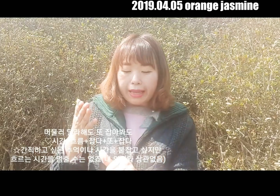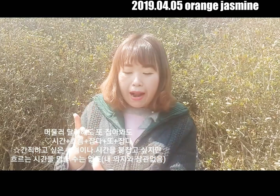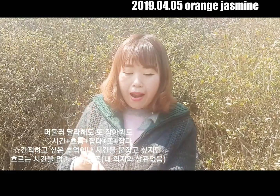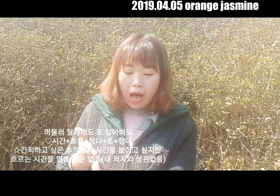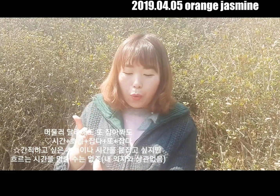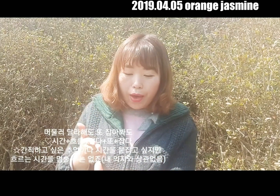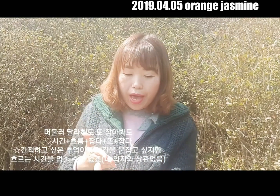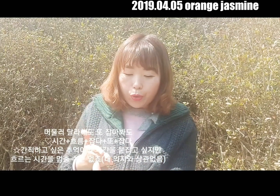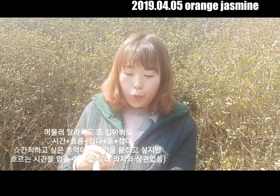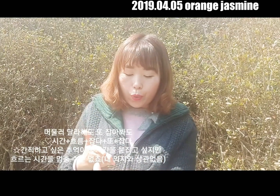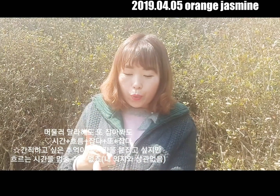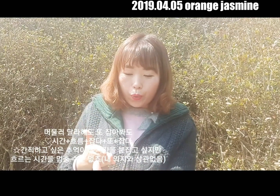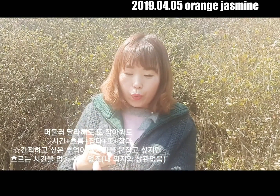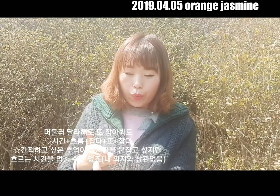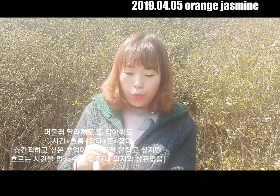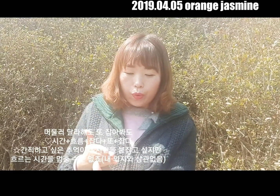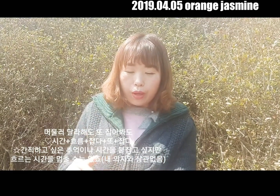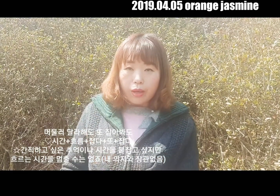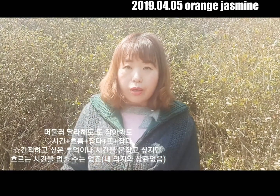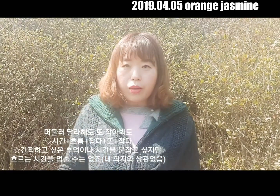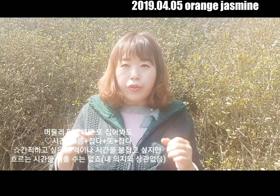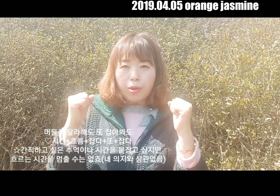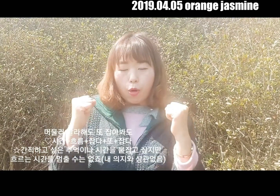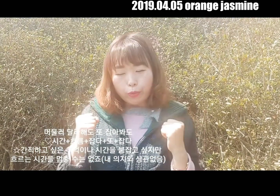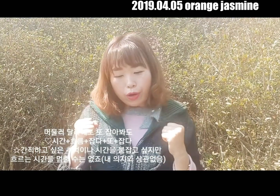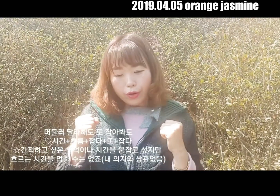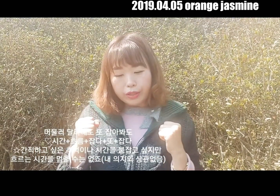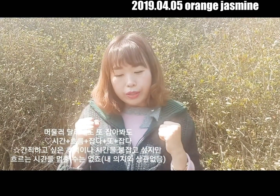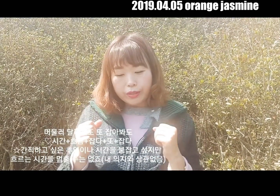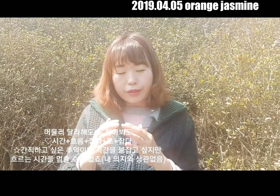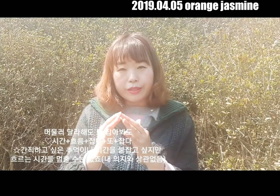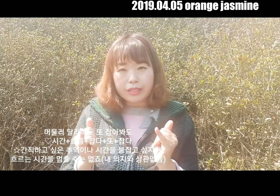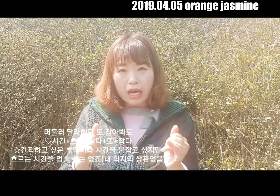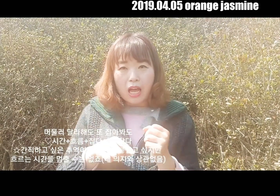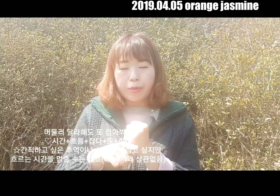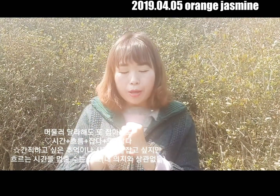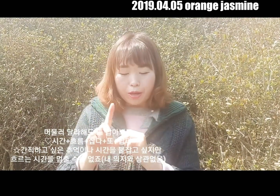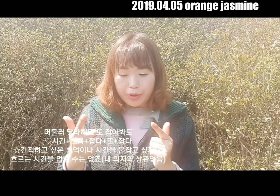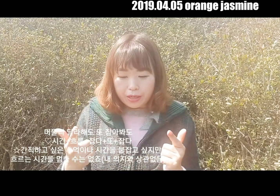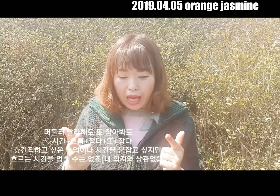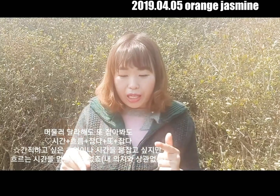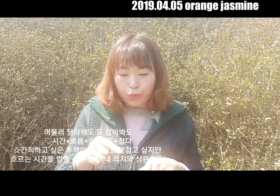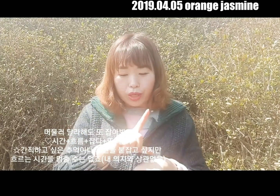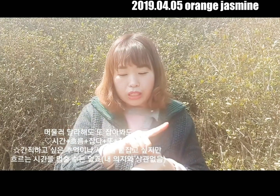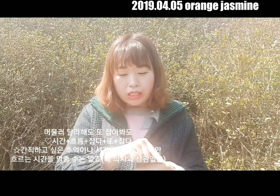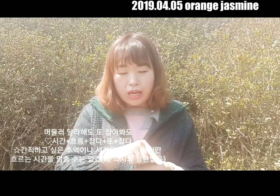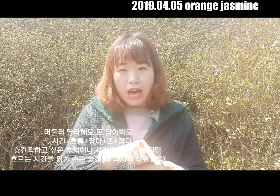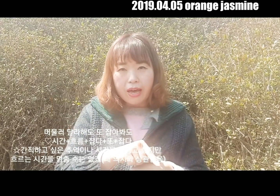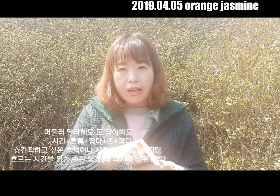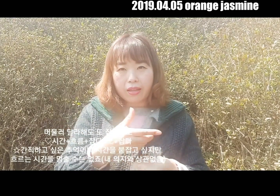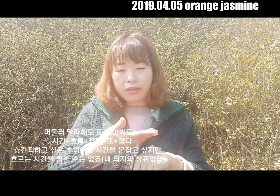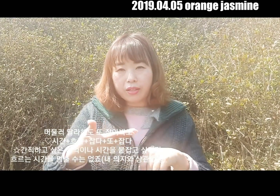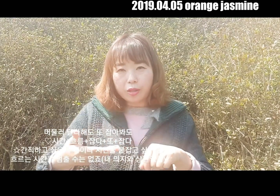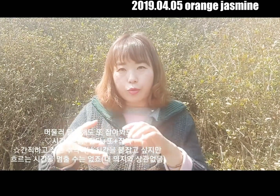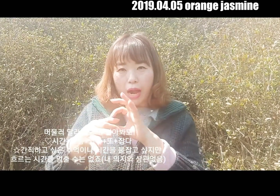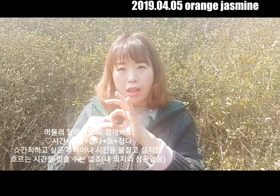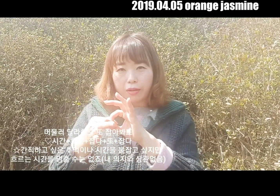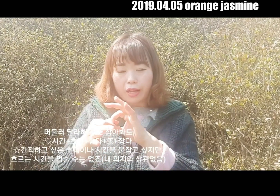머물러 달라고 해도, 그런데 이 머물러는 사람의 의미는 아니고 이게 시간 흐름